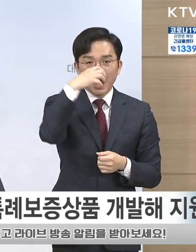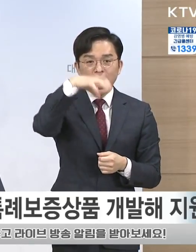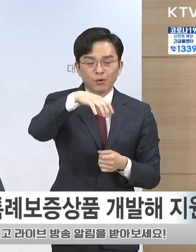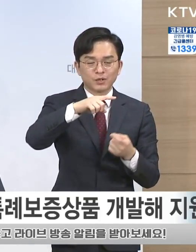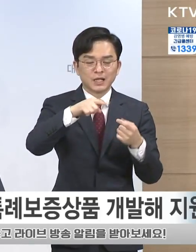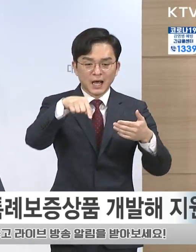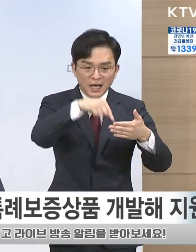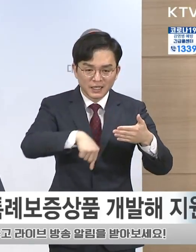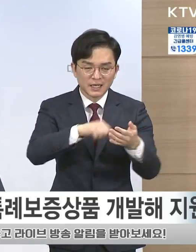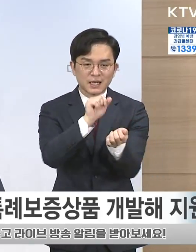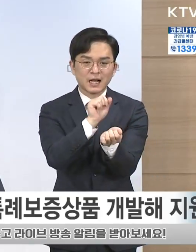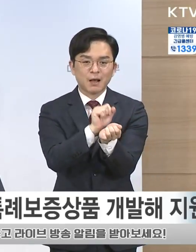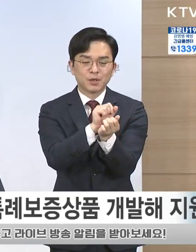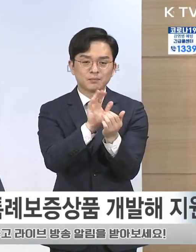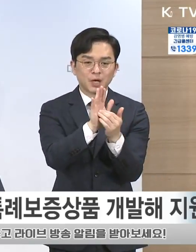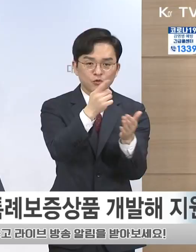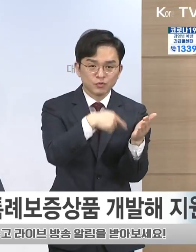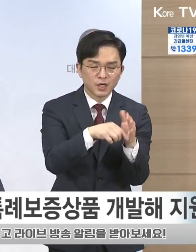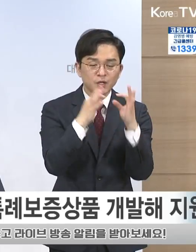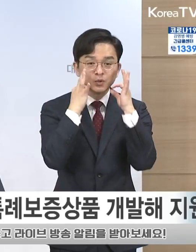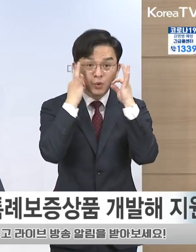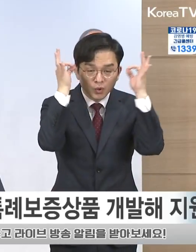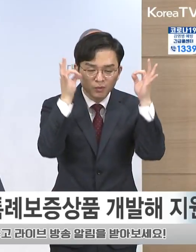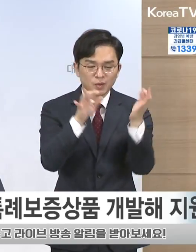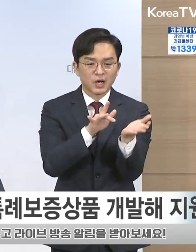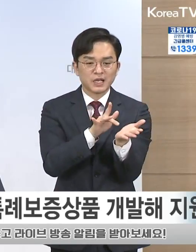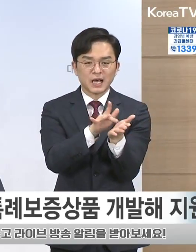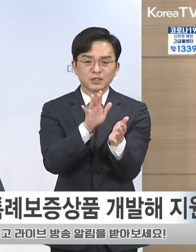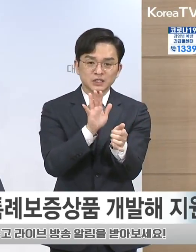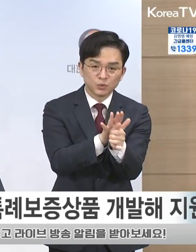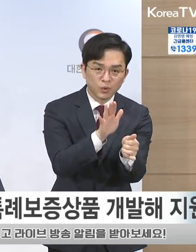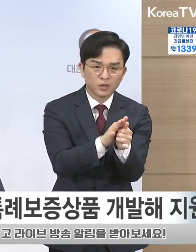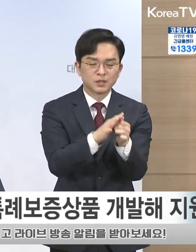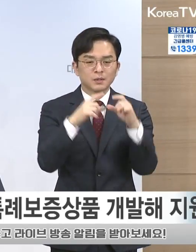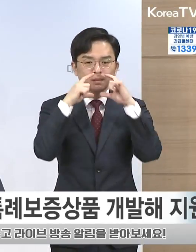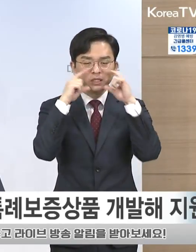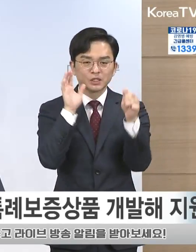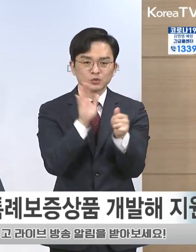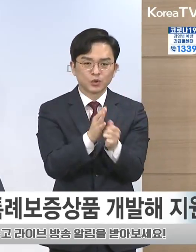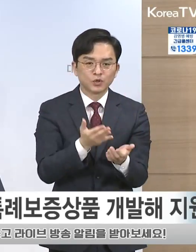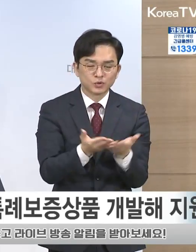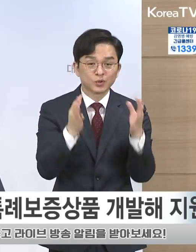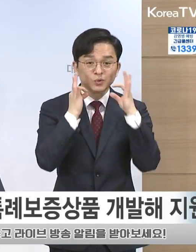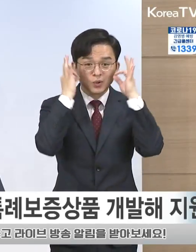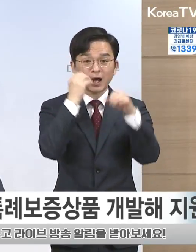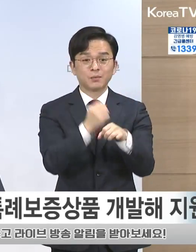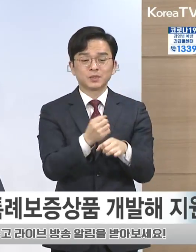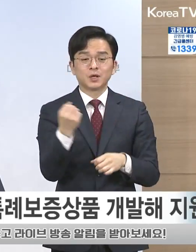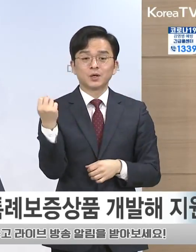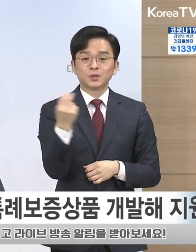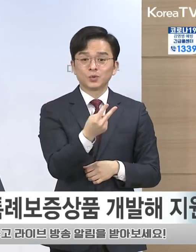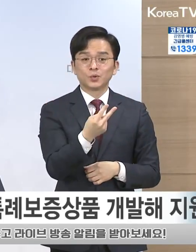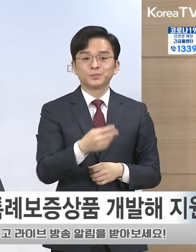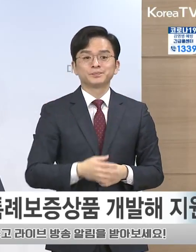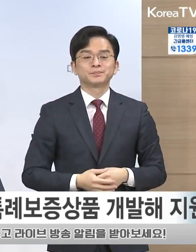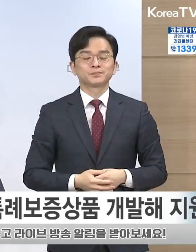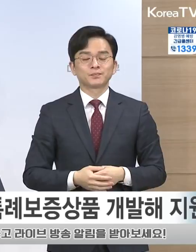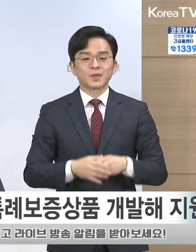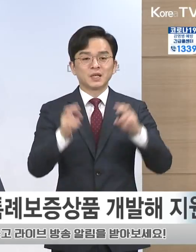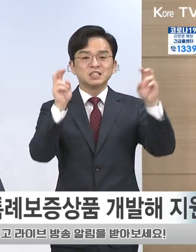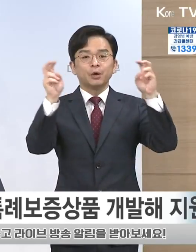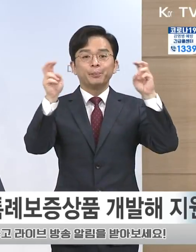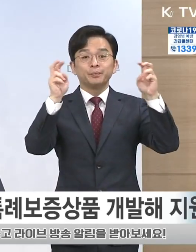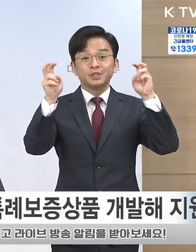지원도 추진하도록 하겠습니다. 그 밖에 휴원으로 인한 경영난에도 근로자를 감원하지